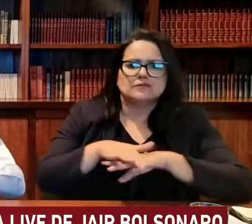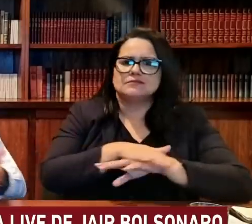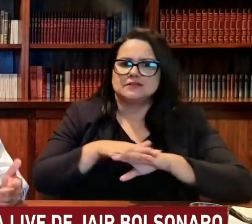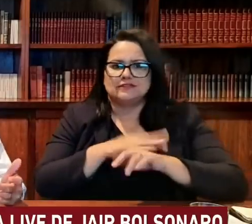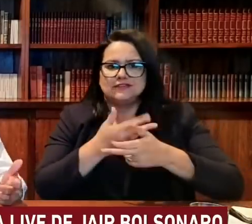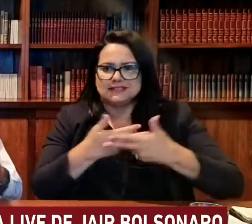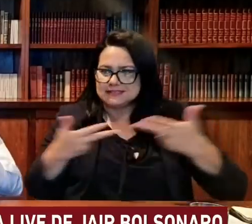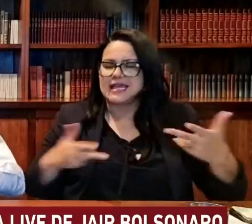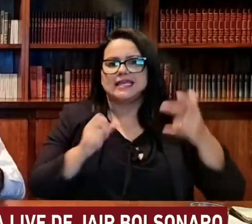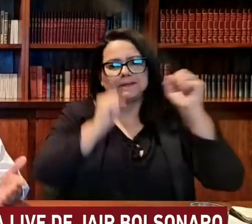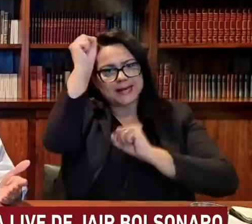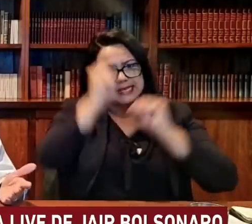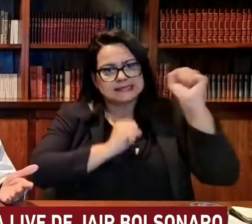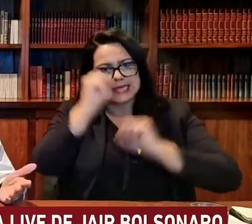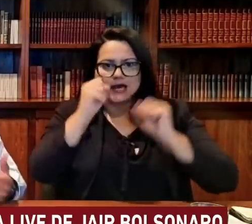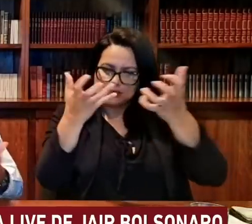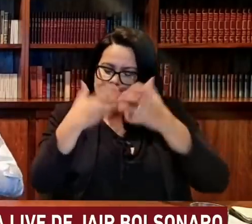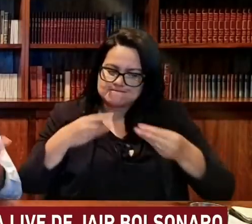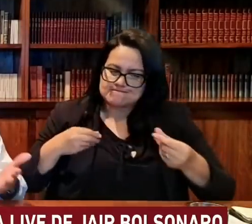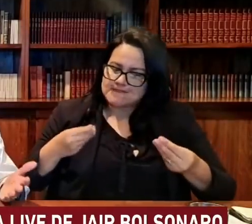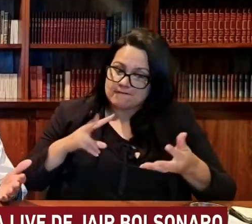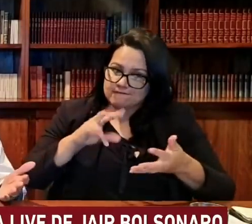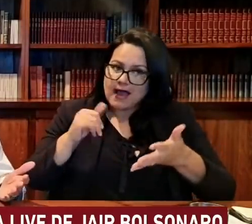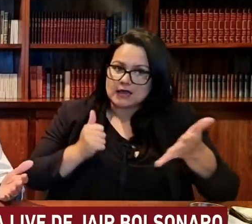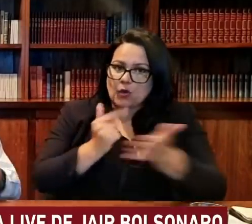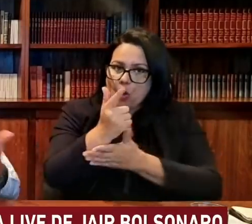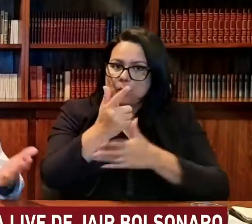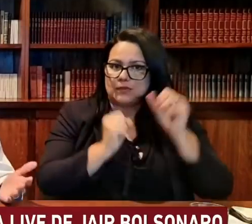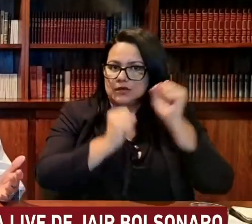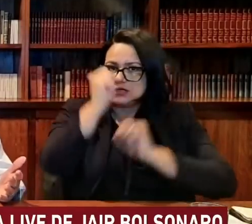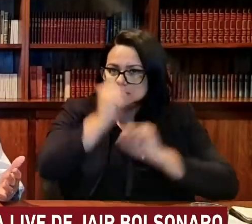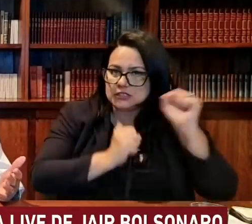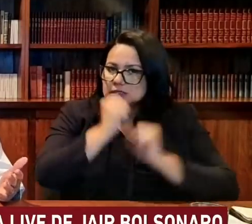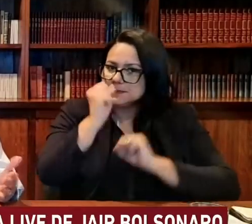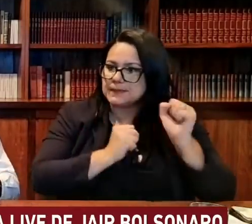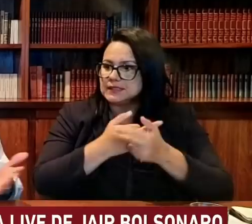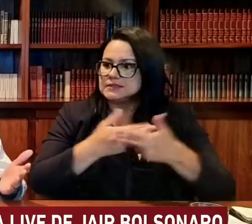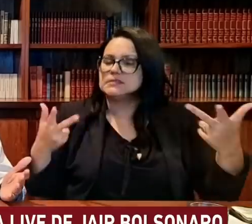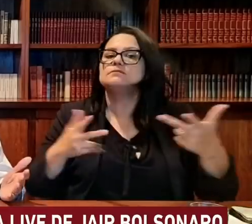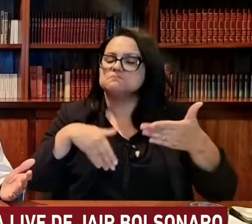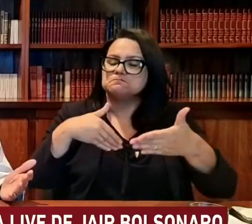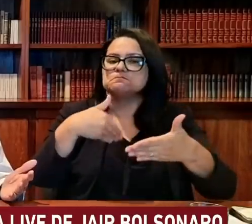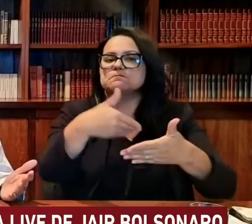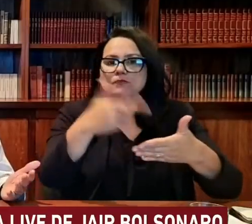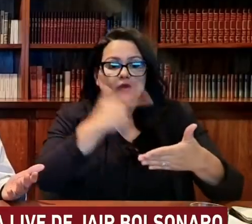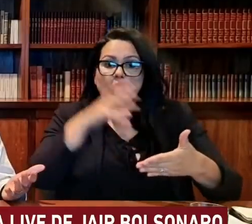que estava na iminência de comprar, praticamente tinha comprado já a empresa e brevemente começará a produzir ureia para a gente,